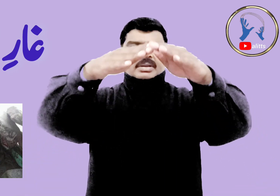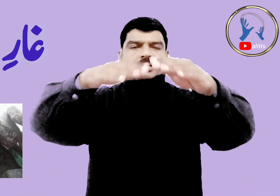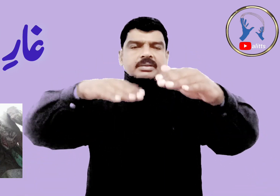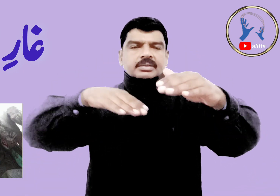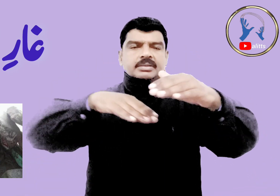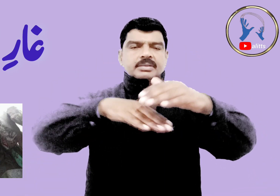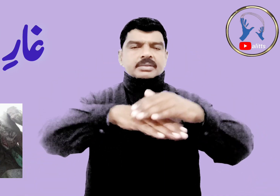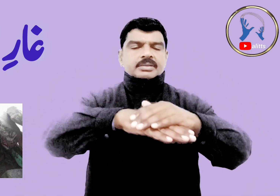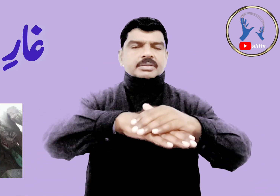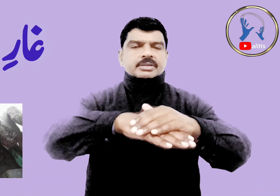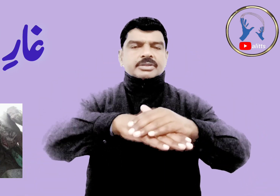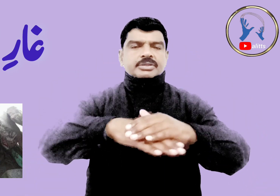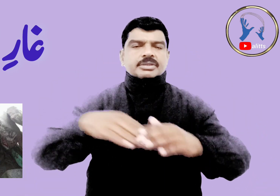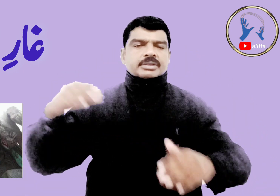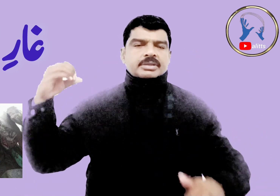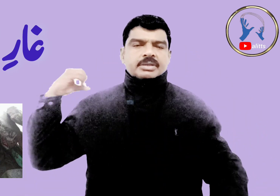पहाड़ नीचे